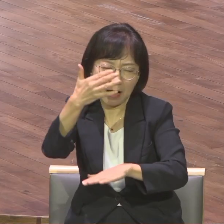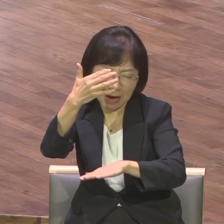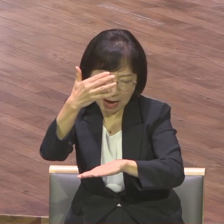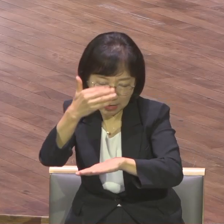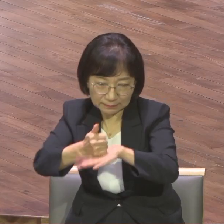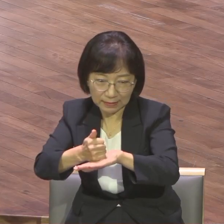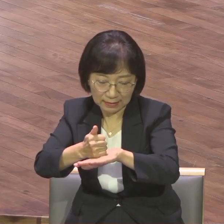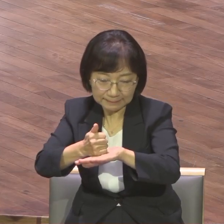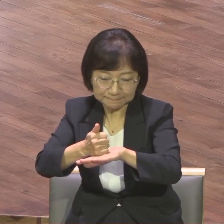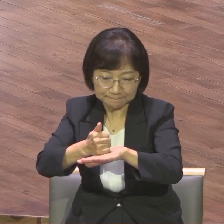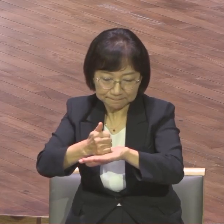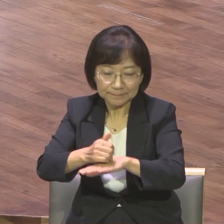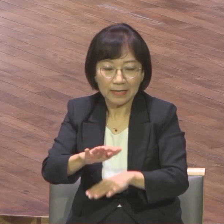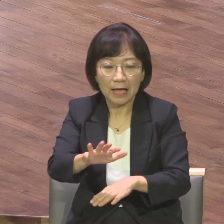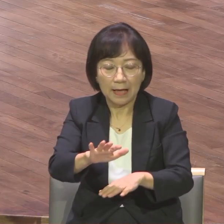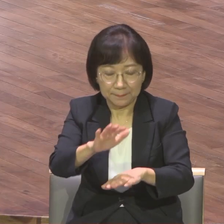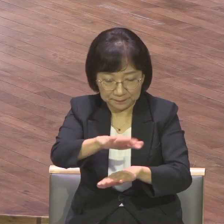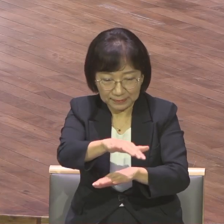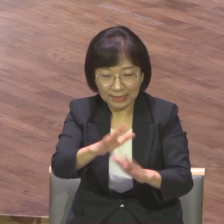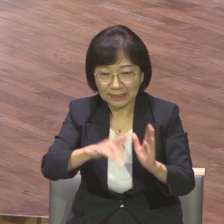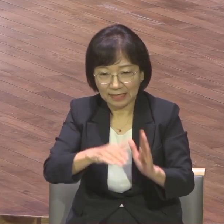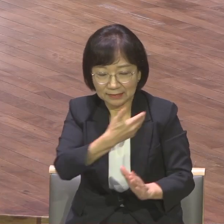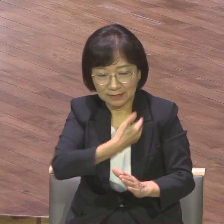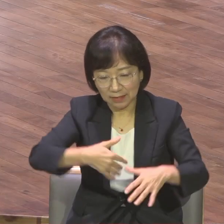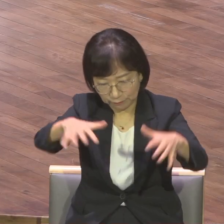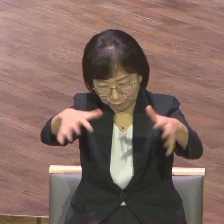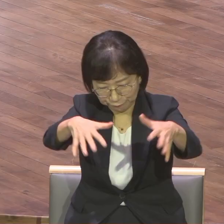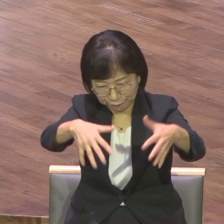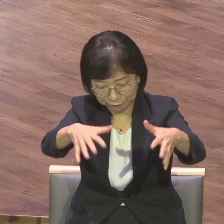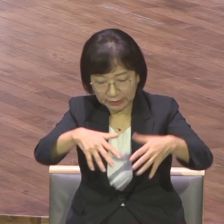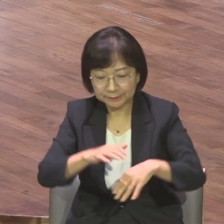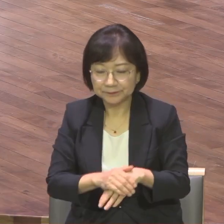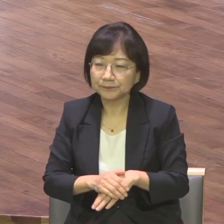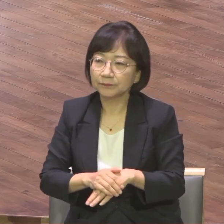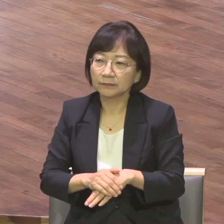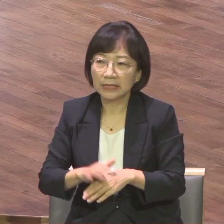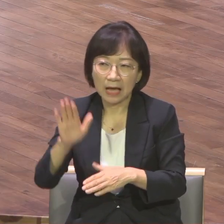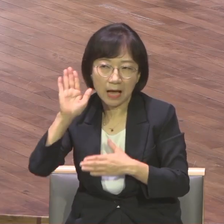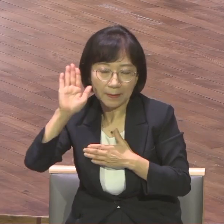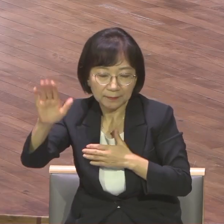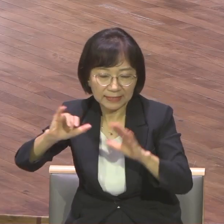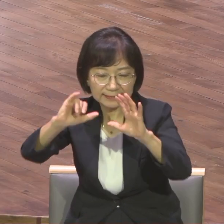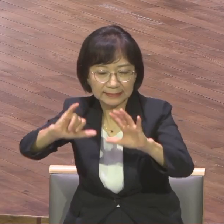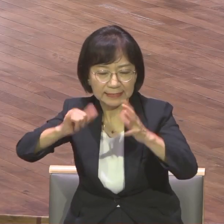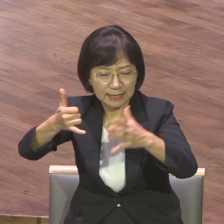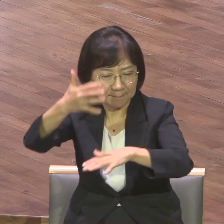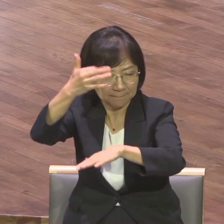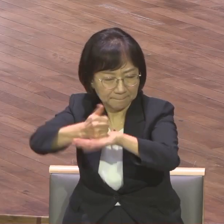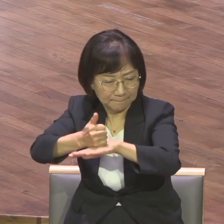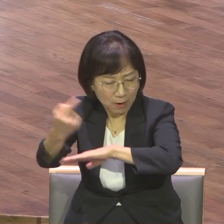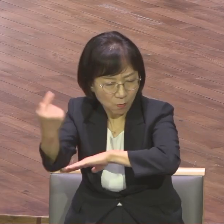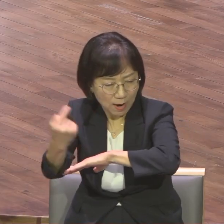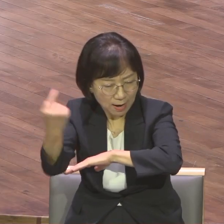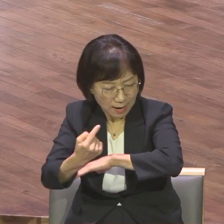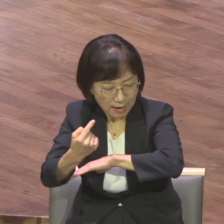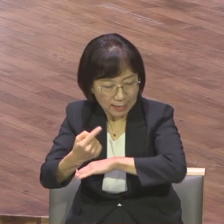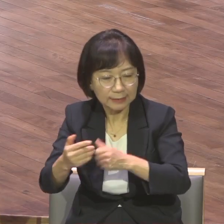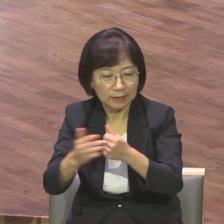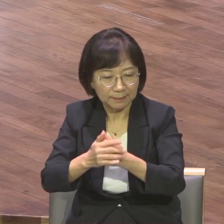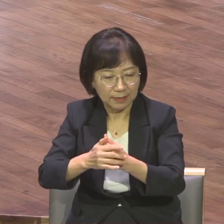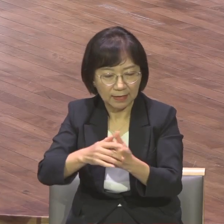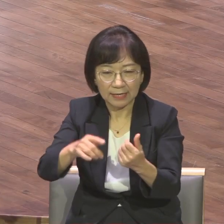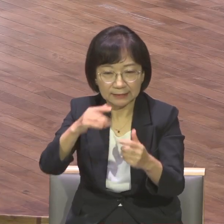때 있어야 될 이 일에 대해서 예수님이 마지막으로 하신 말씀이에요. 흔히